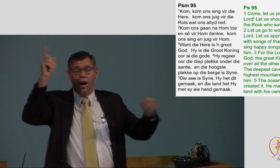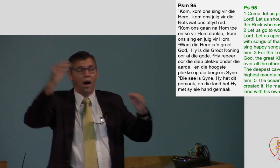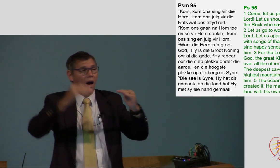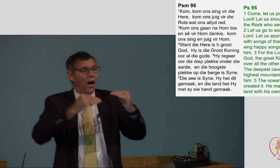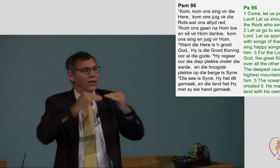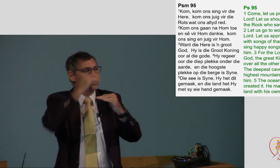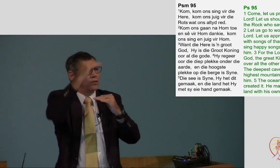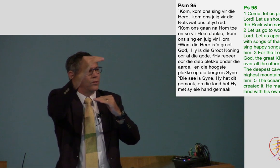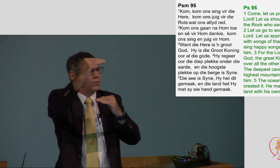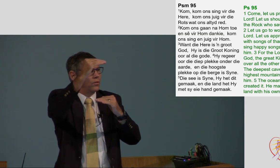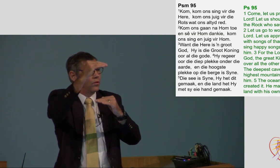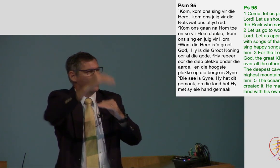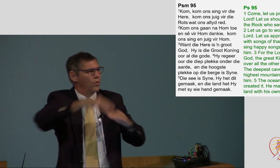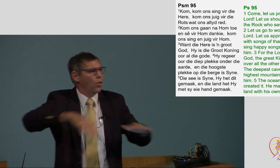hy is ons.